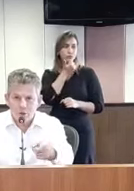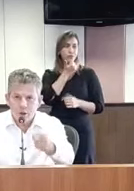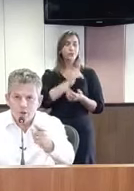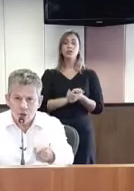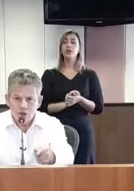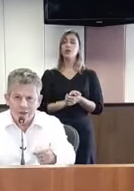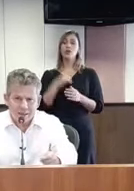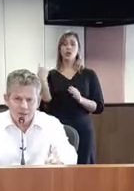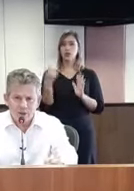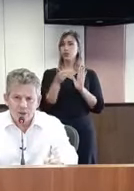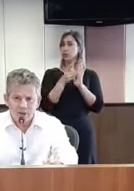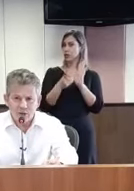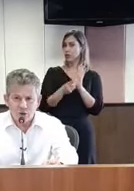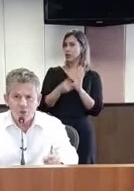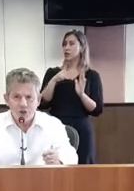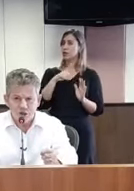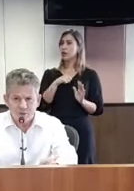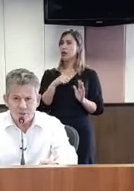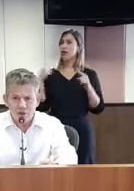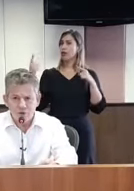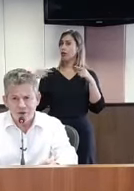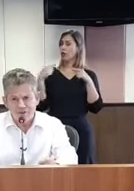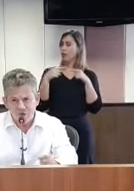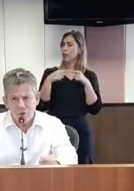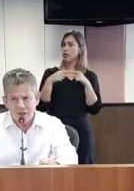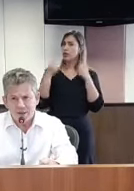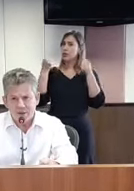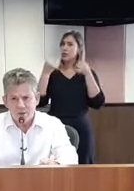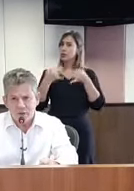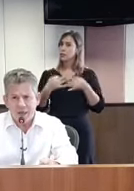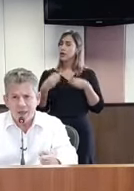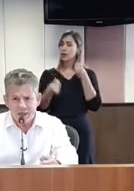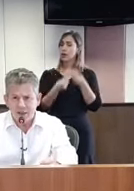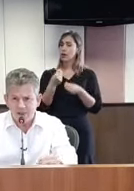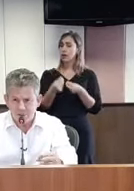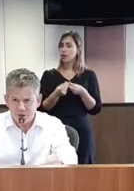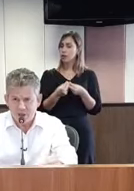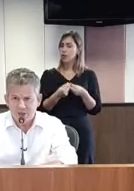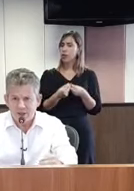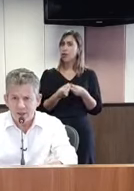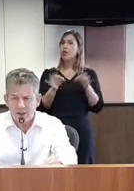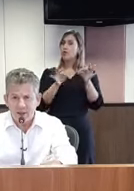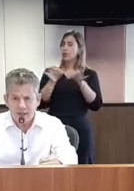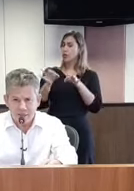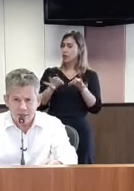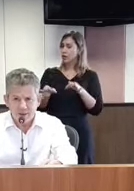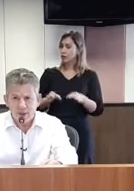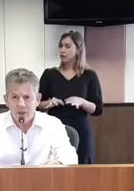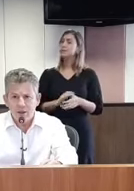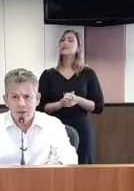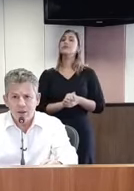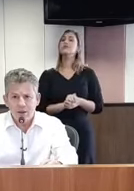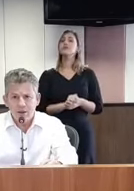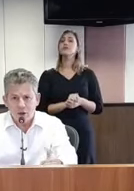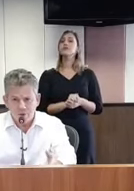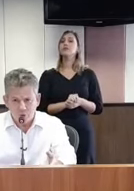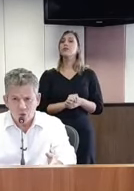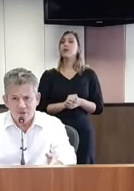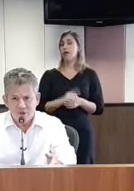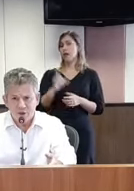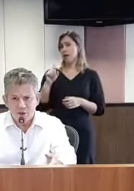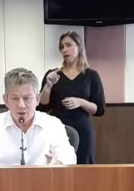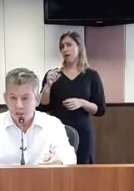Jô. O nosso decreto, ele traz objetivamente uma vinculação a ele das medidas ali elencadas.